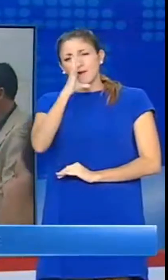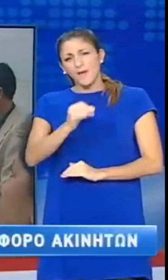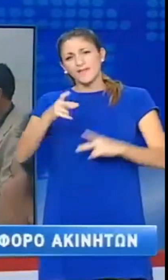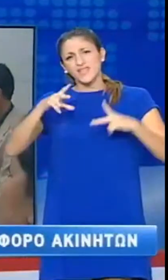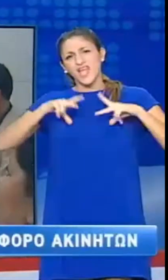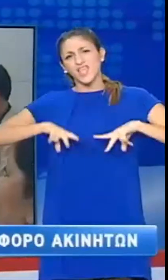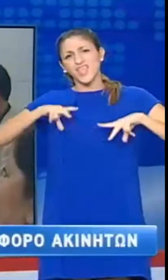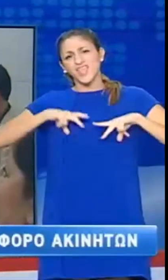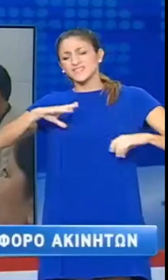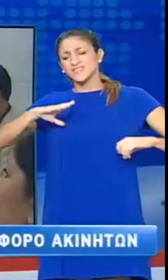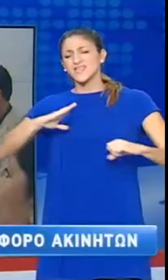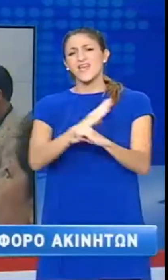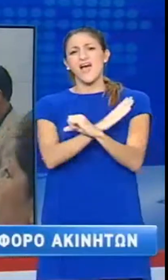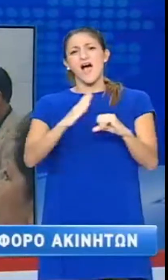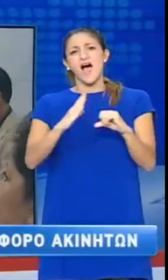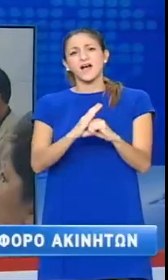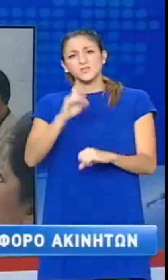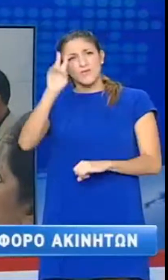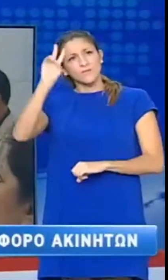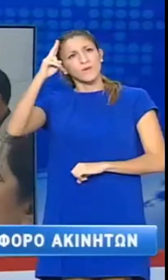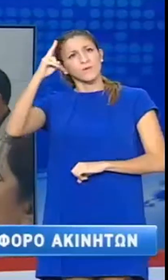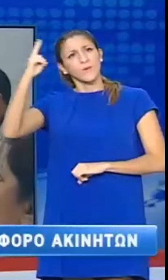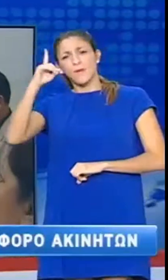Υπότιτλοι AUTHORWAVE